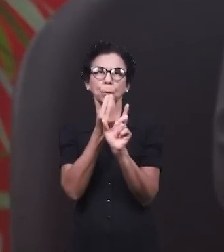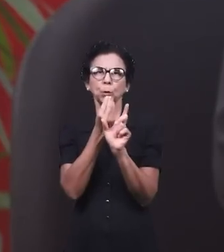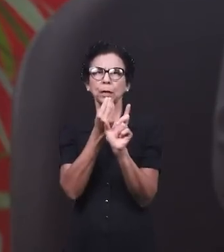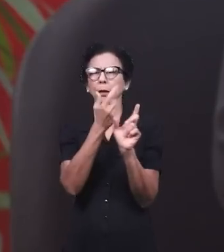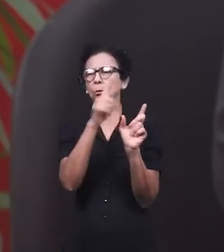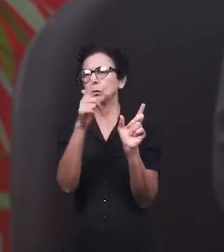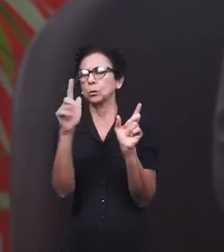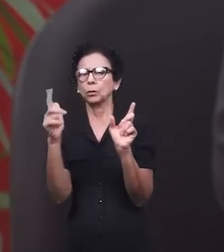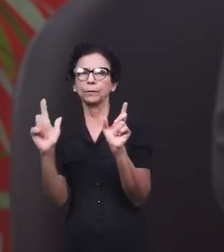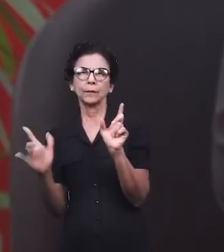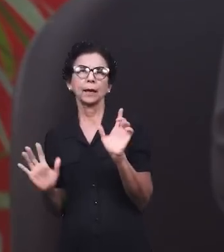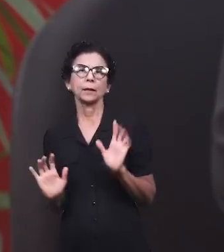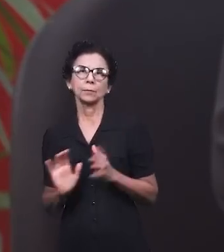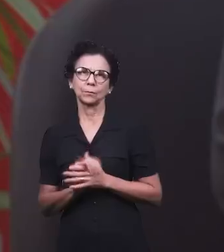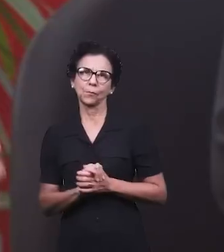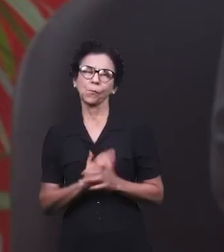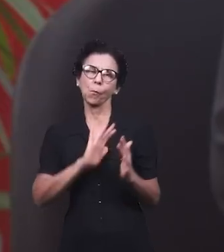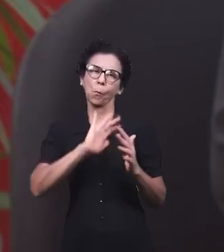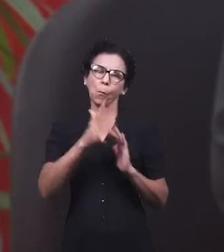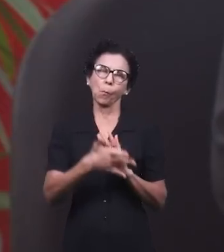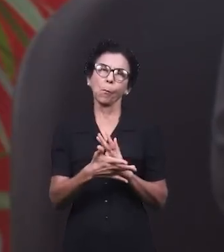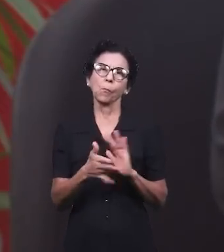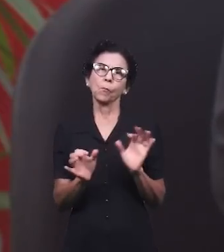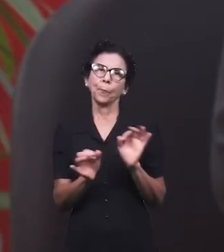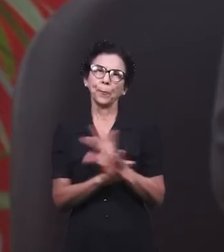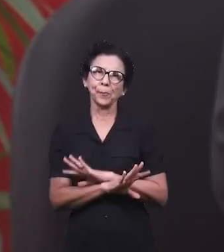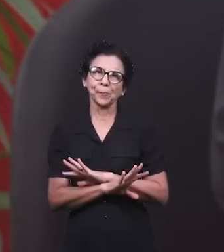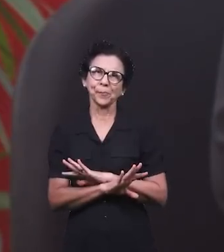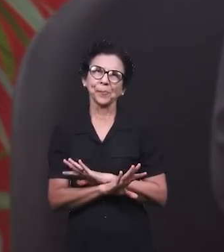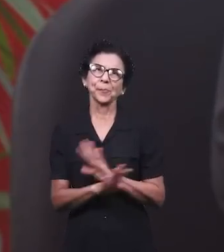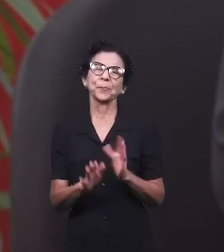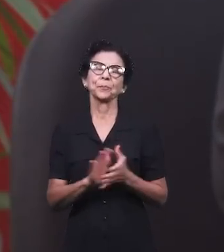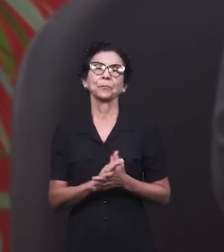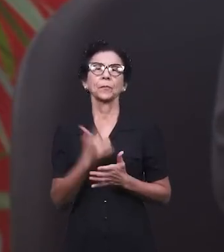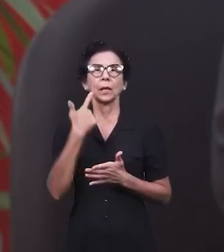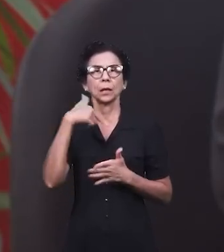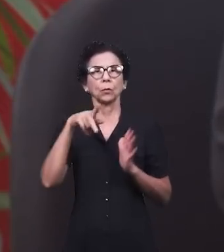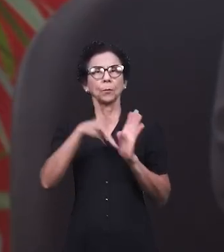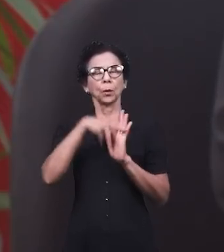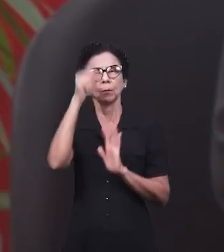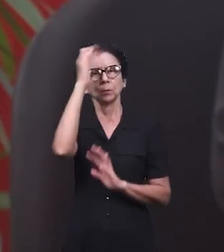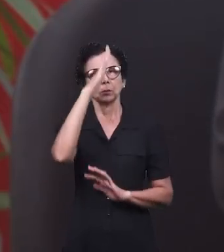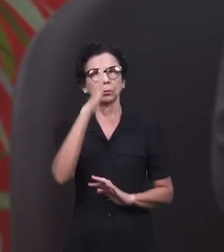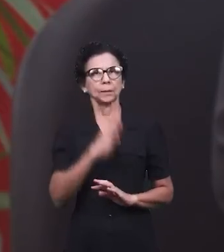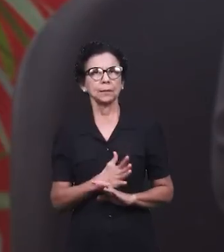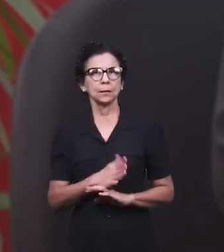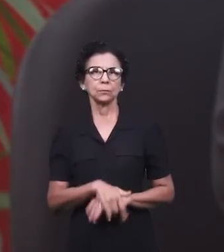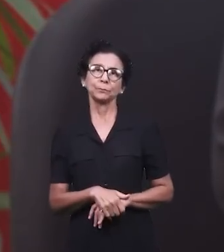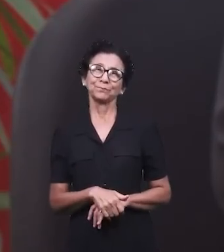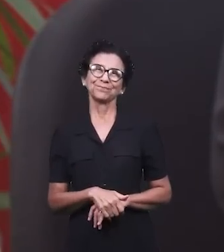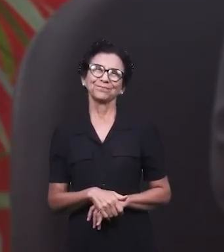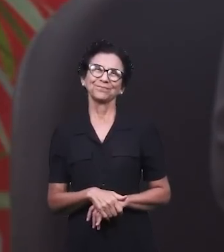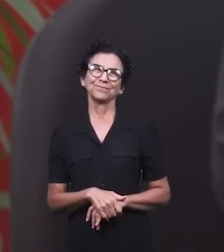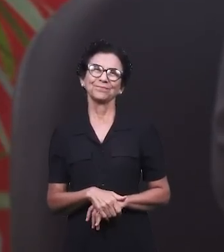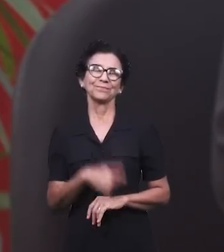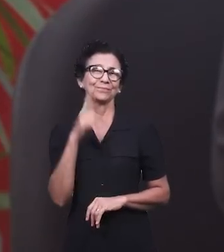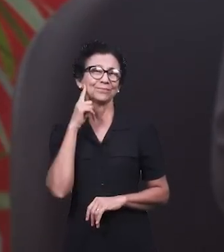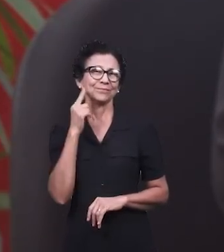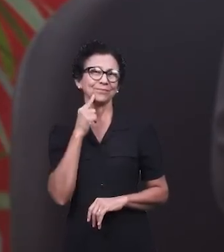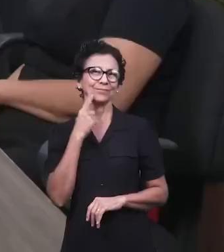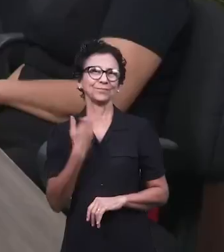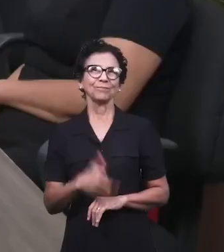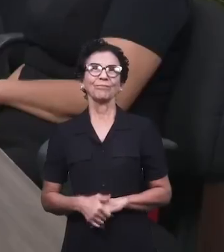é. Então, como não é as Libras, é a Libras. E Libras, língua brasileira de sinais aqui do Brasil, dos